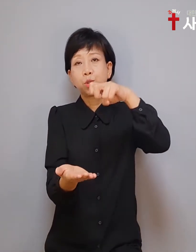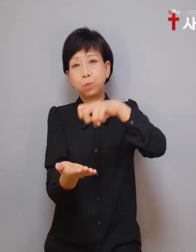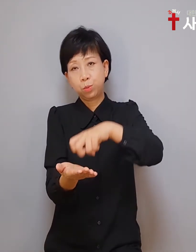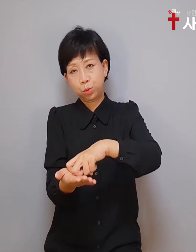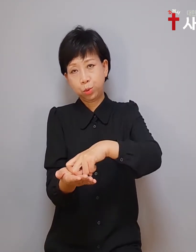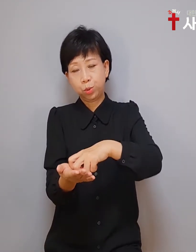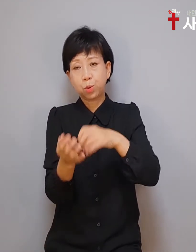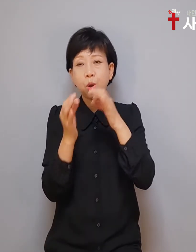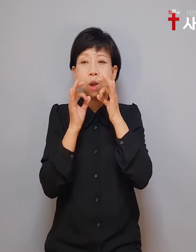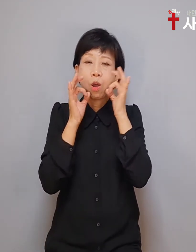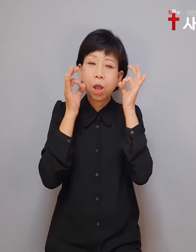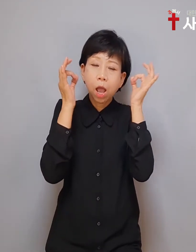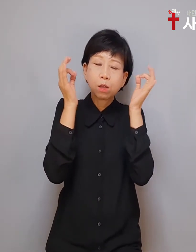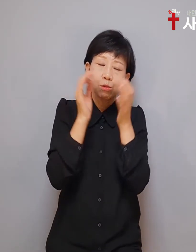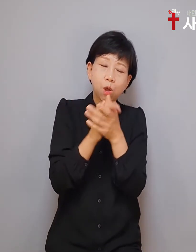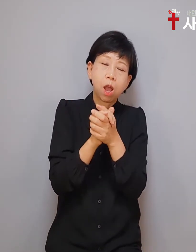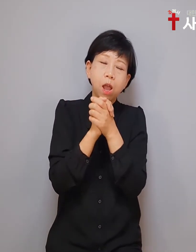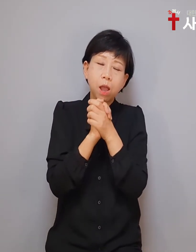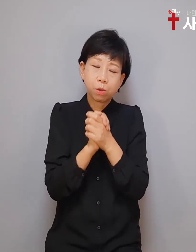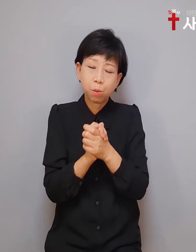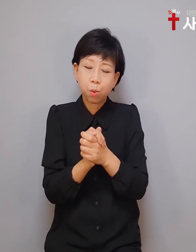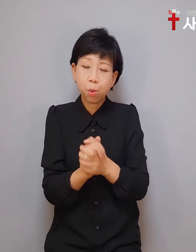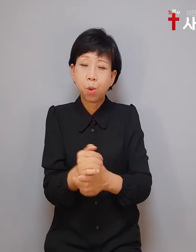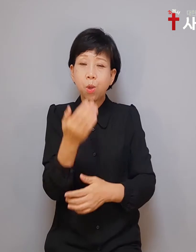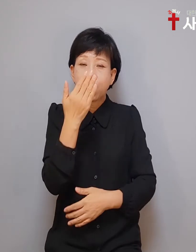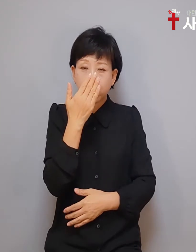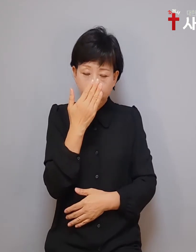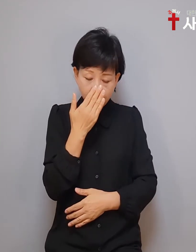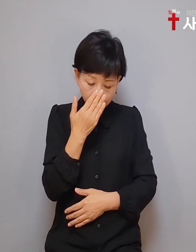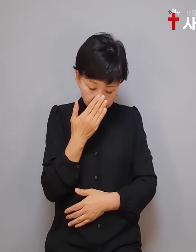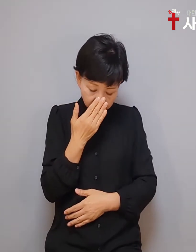무릎 꿇어 간구하고